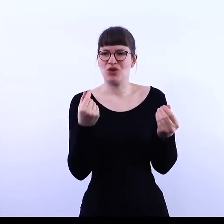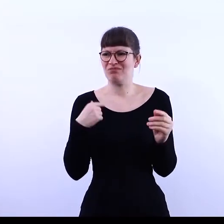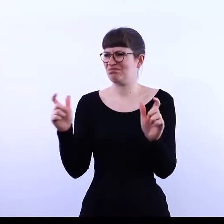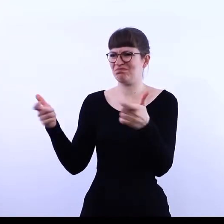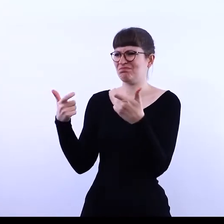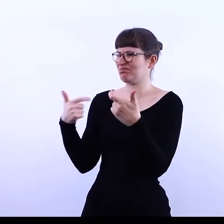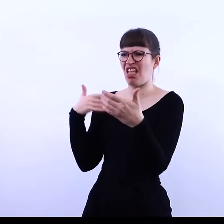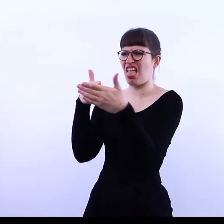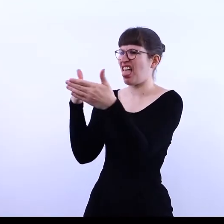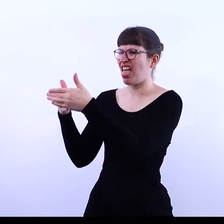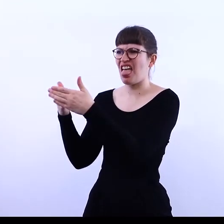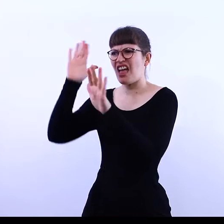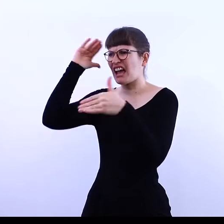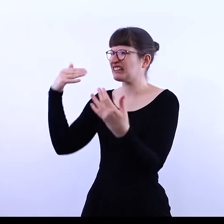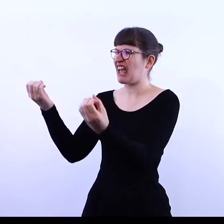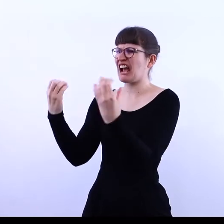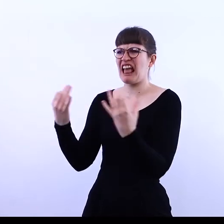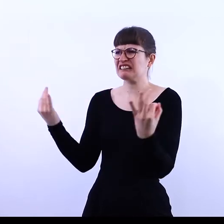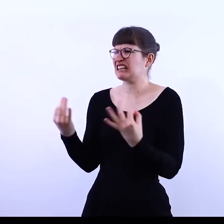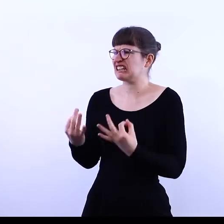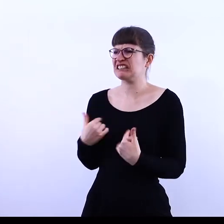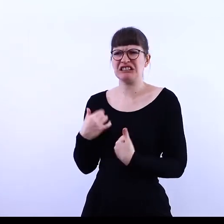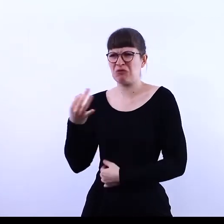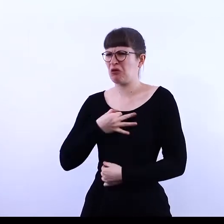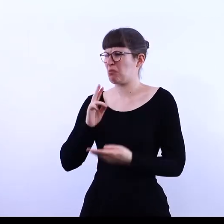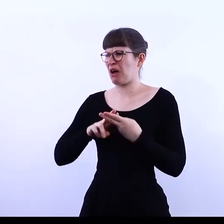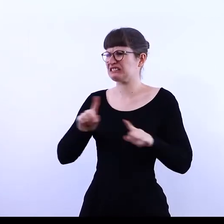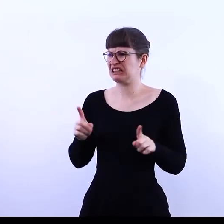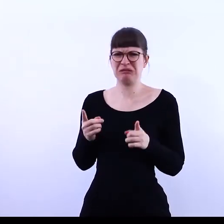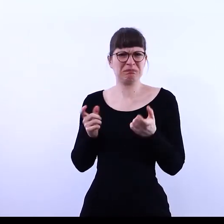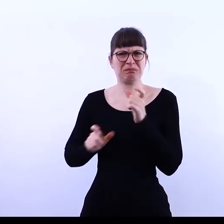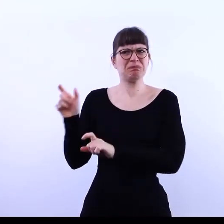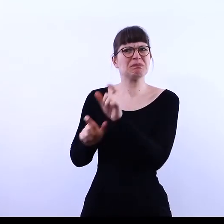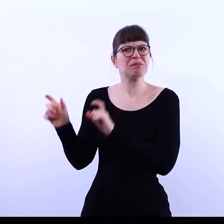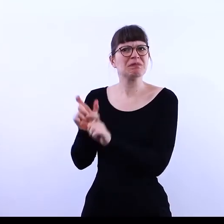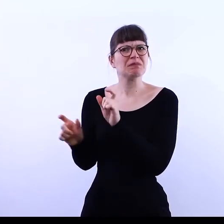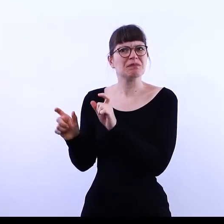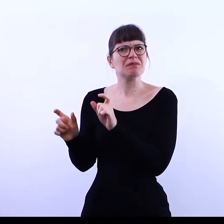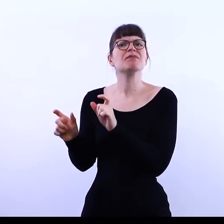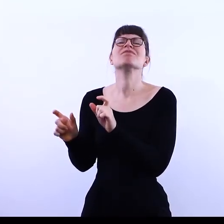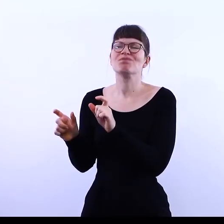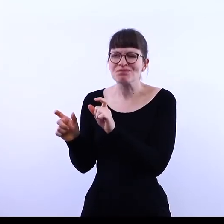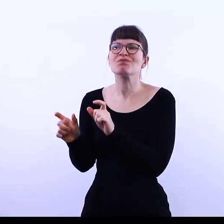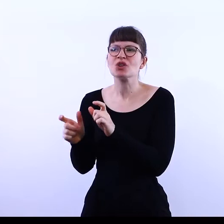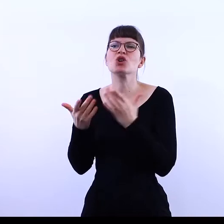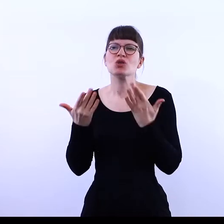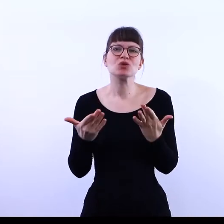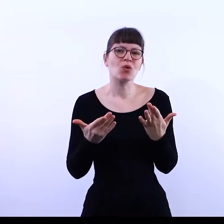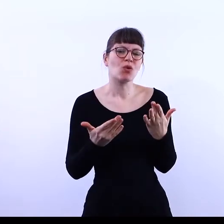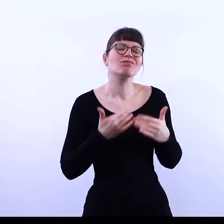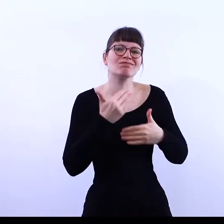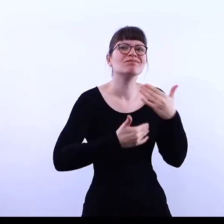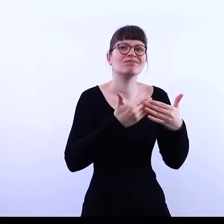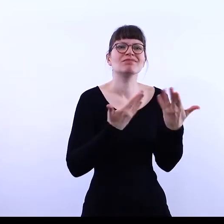sie kennen sich da nicht aus, niemand erklärt ihnen das, das ist sowieso nichts für sie, dann ist das sozusagen der wesentliche Driver auch hinter